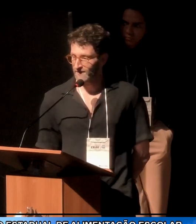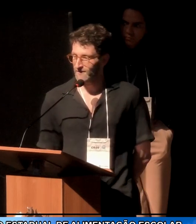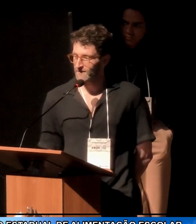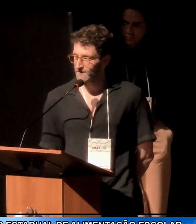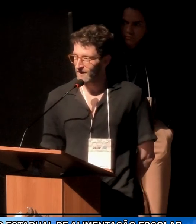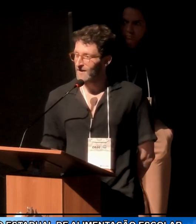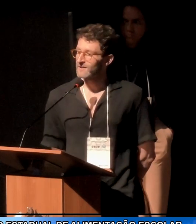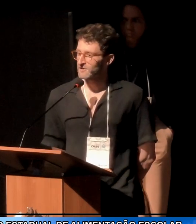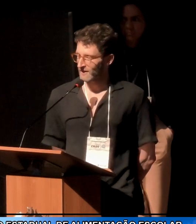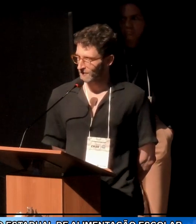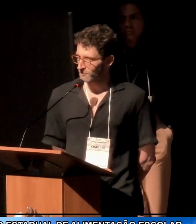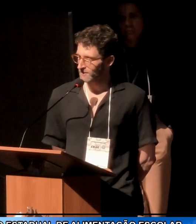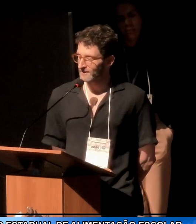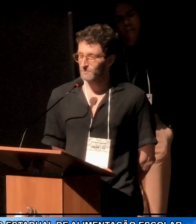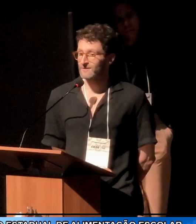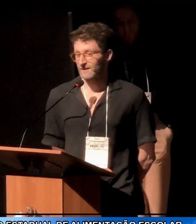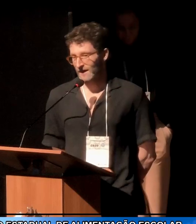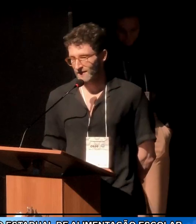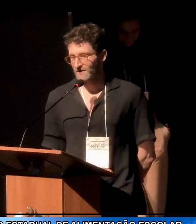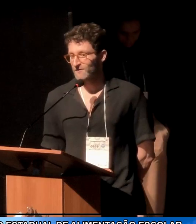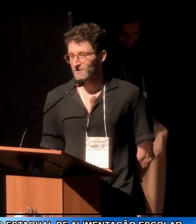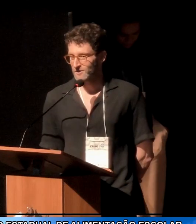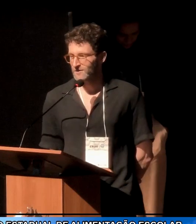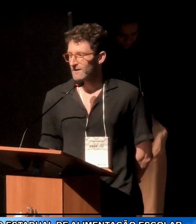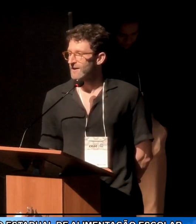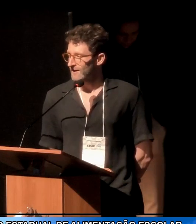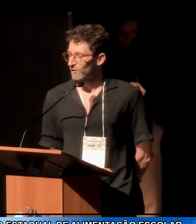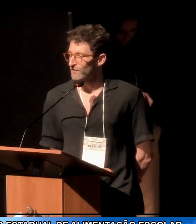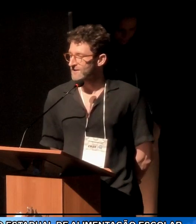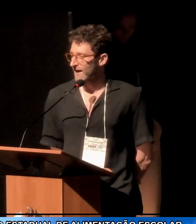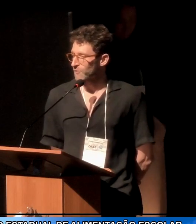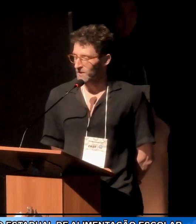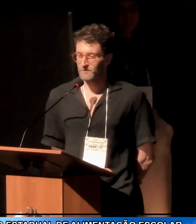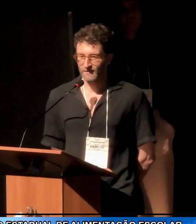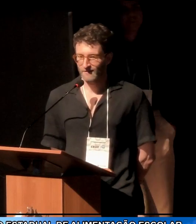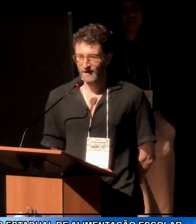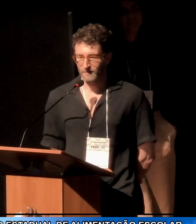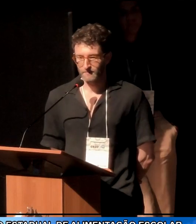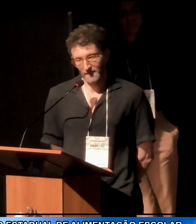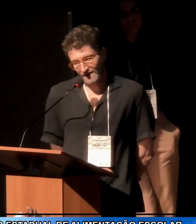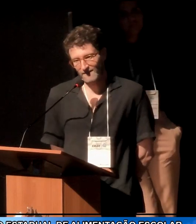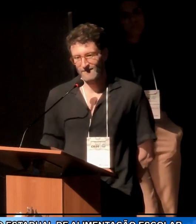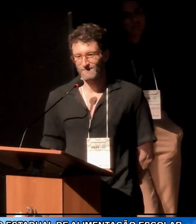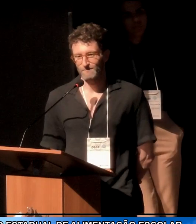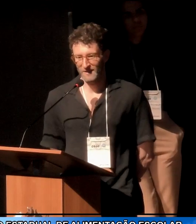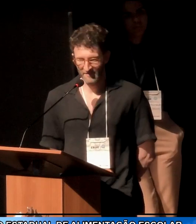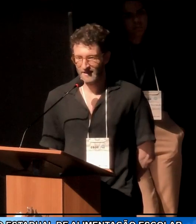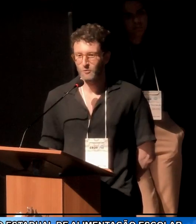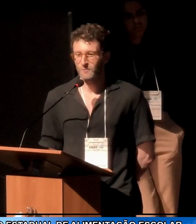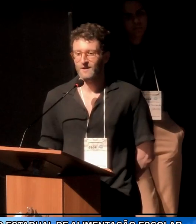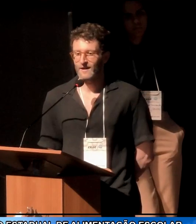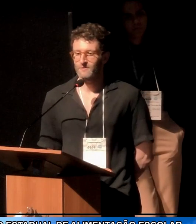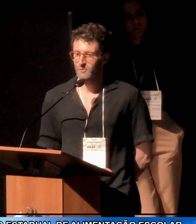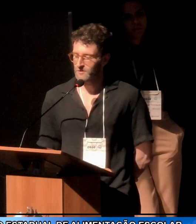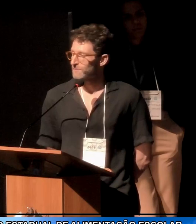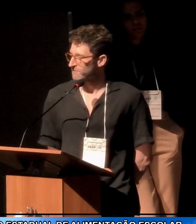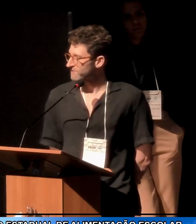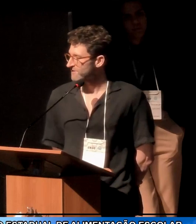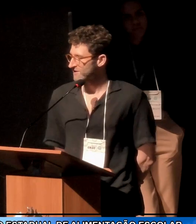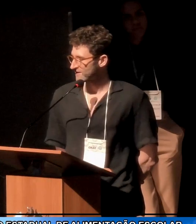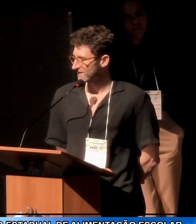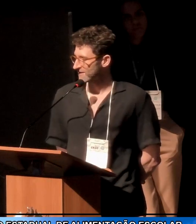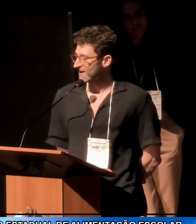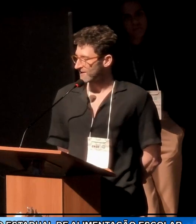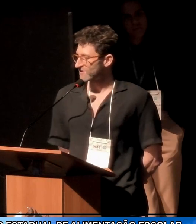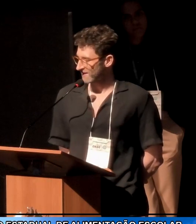reconhecidas que a entidades de Cultura então tem esse dever de ofertar quando necessário mas precisa estar no contrato ou